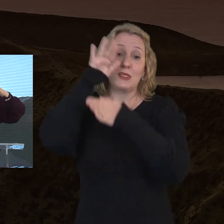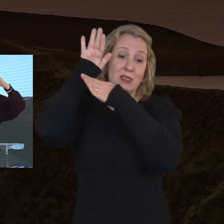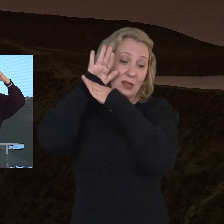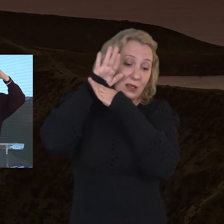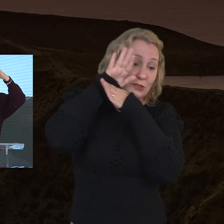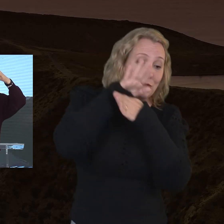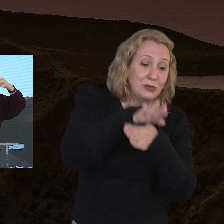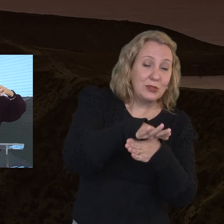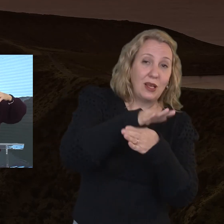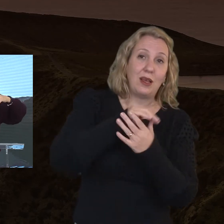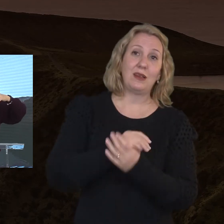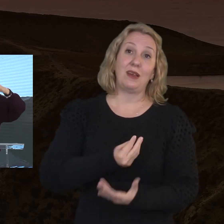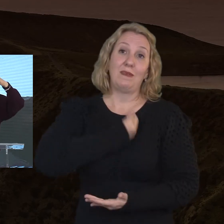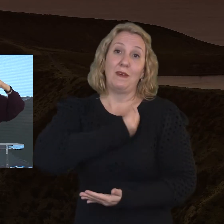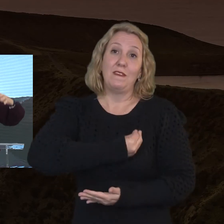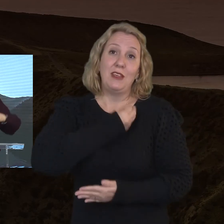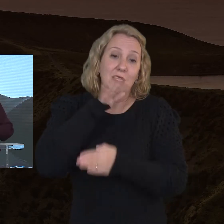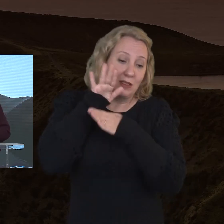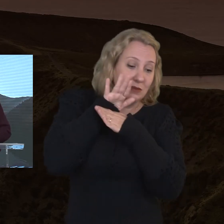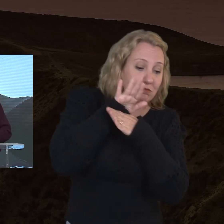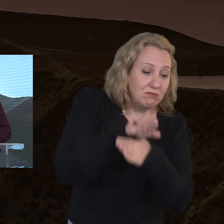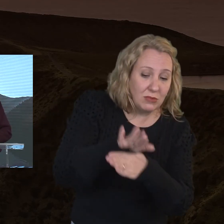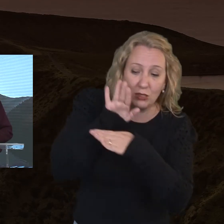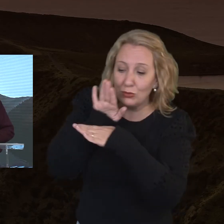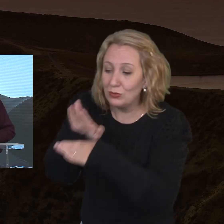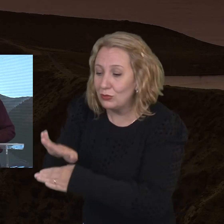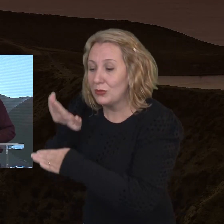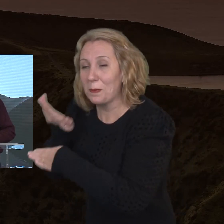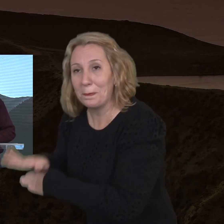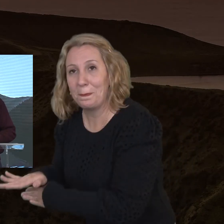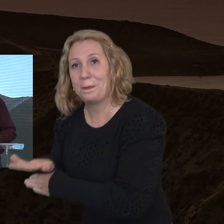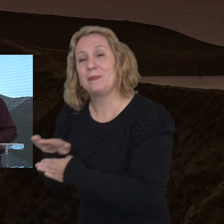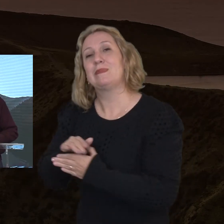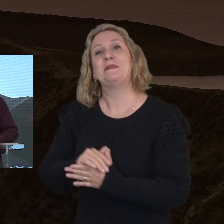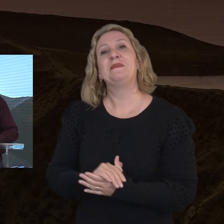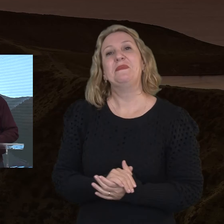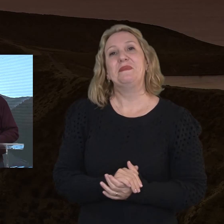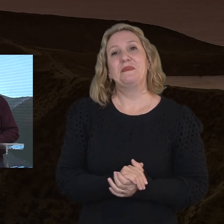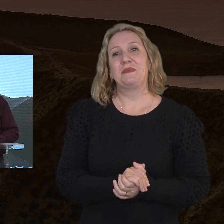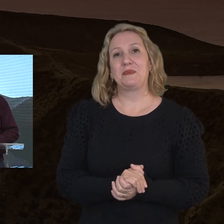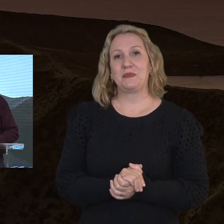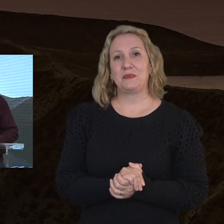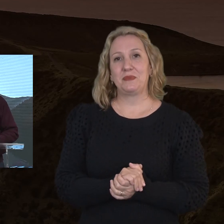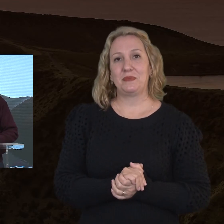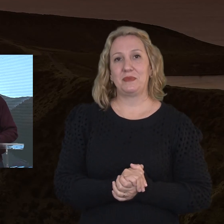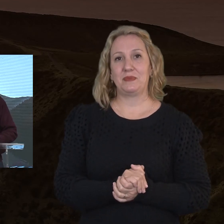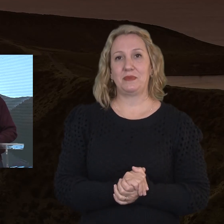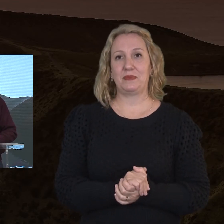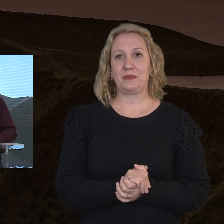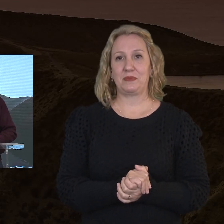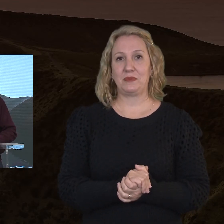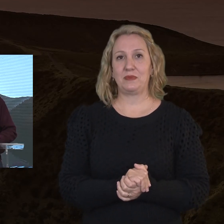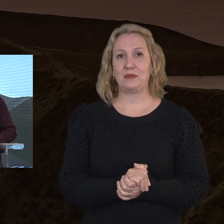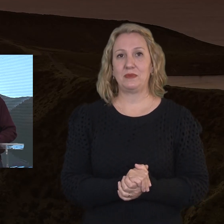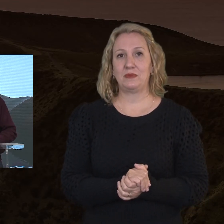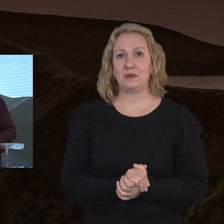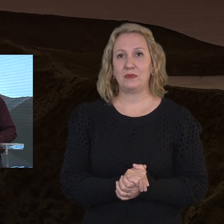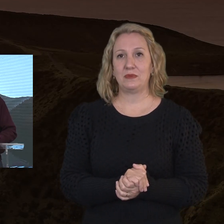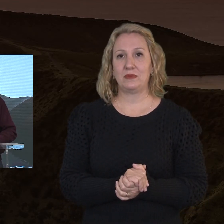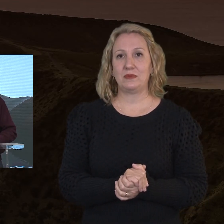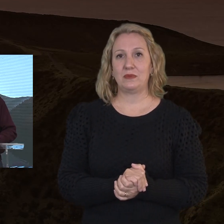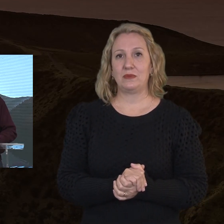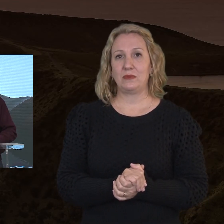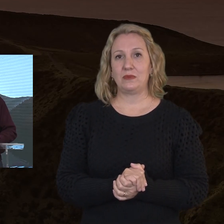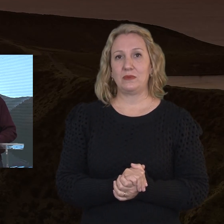mas preferência de vida sobre a terra louvado seja o senhor vamos continuar lendo a